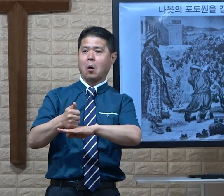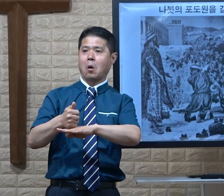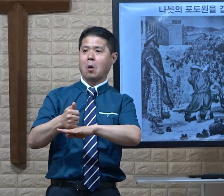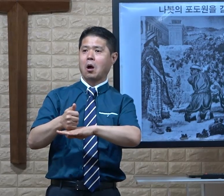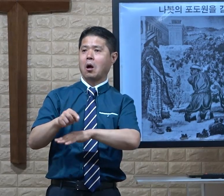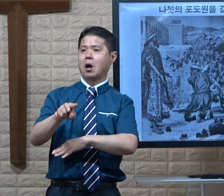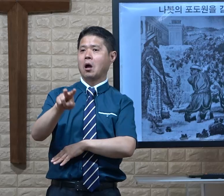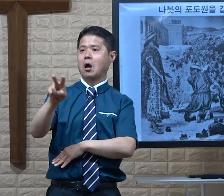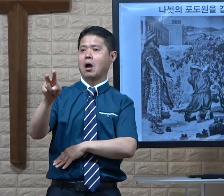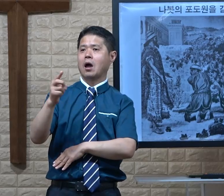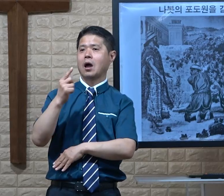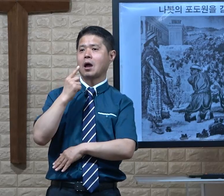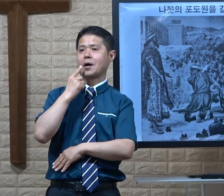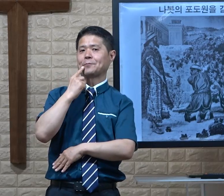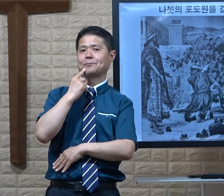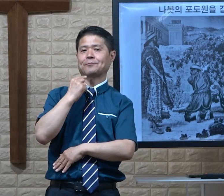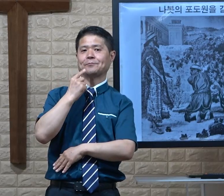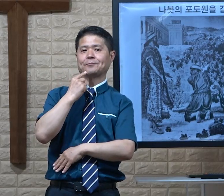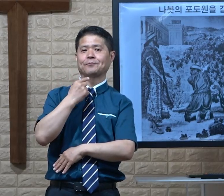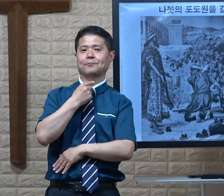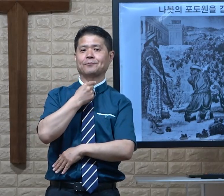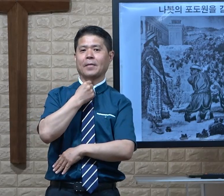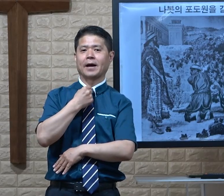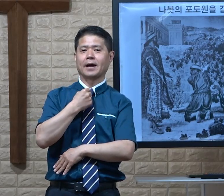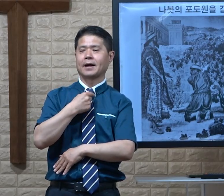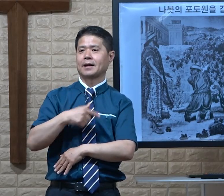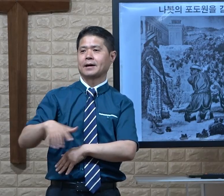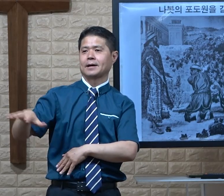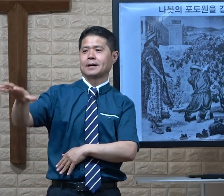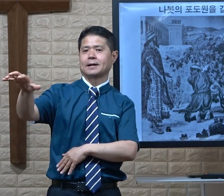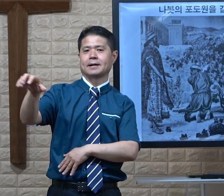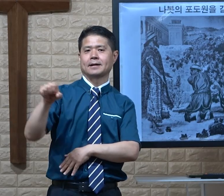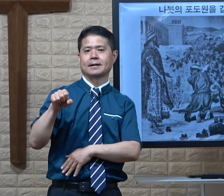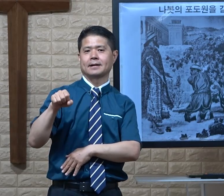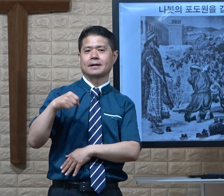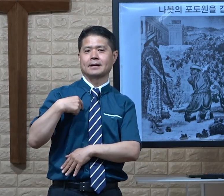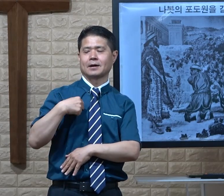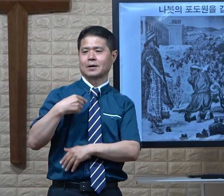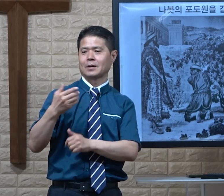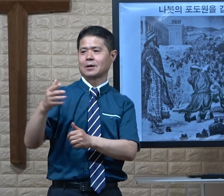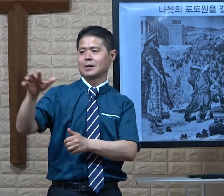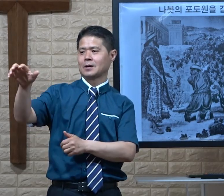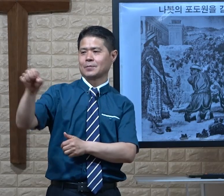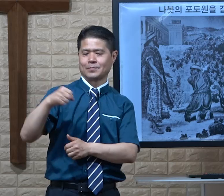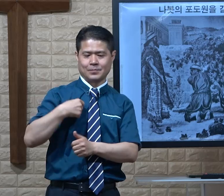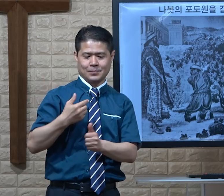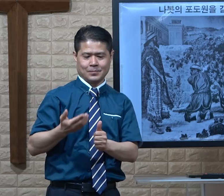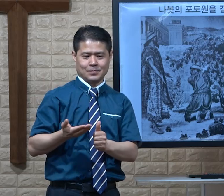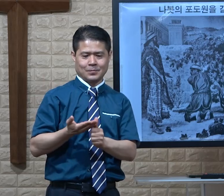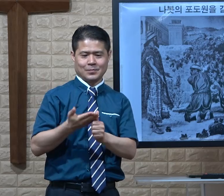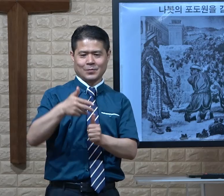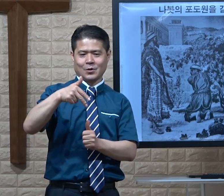광활하고 아름다워 보였습니다. 그 광경을 보니 자신이 이 밭을 가지고 싶다 생각을 했죠.